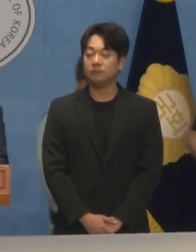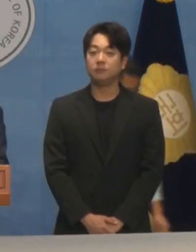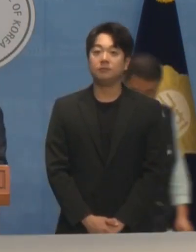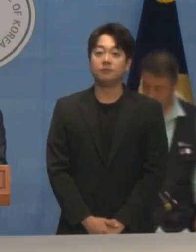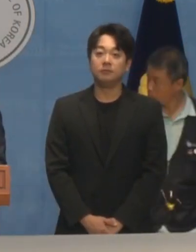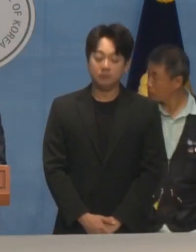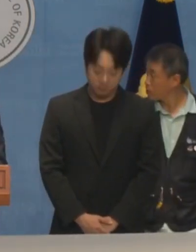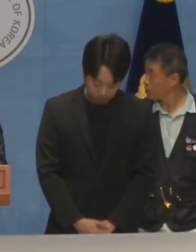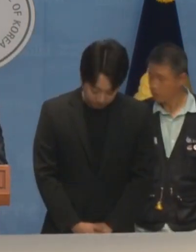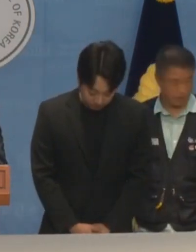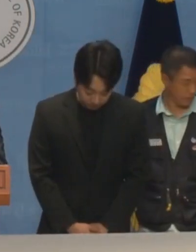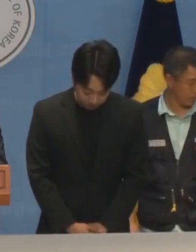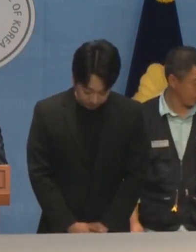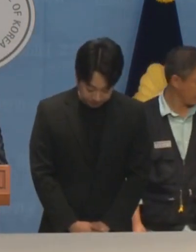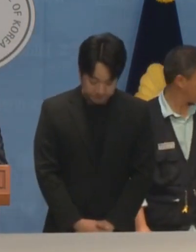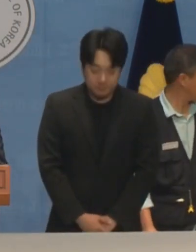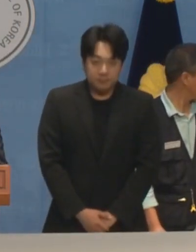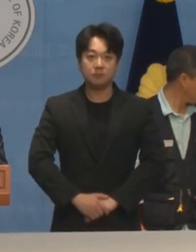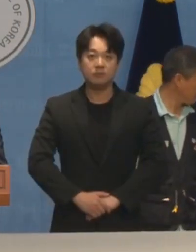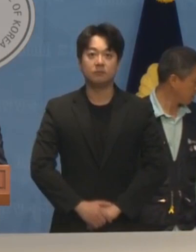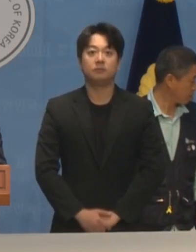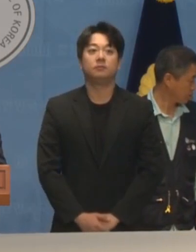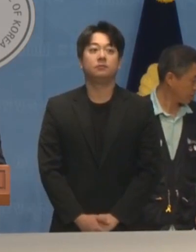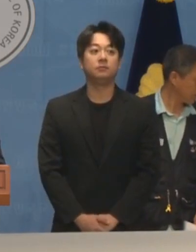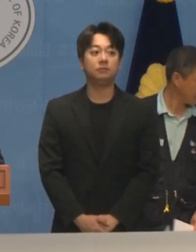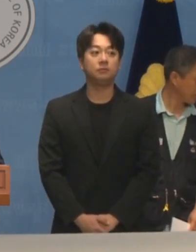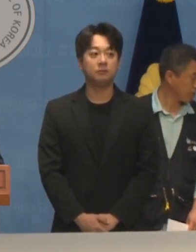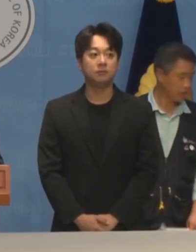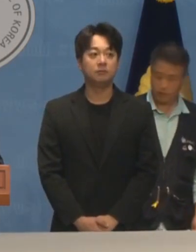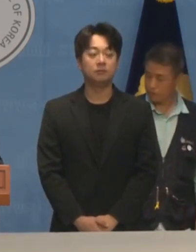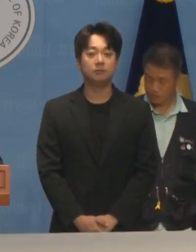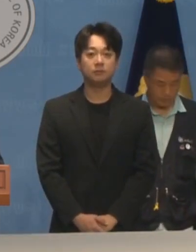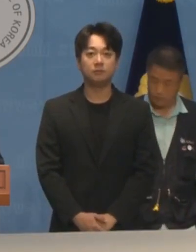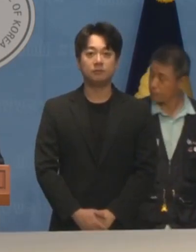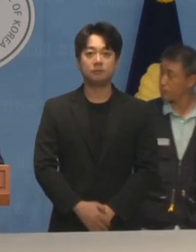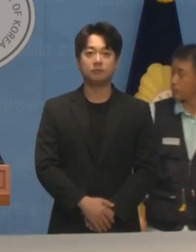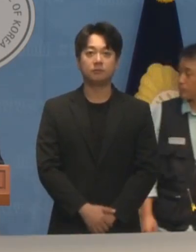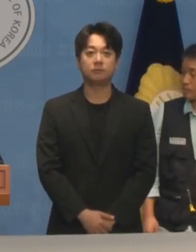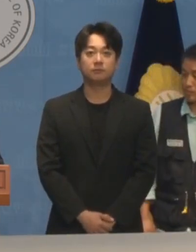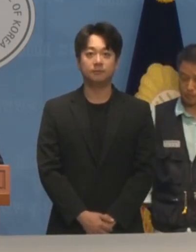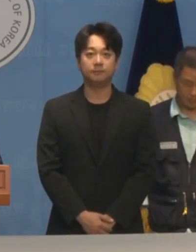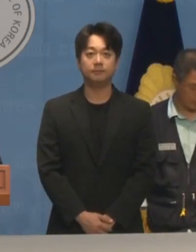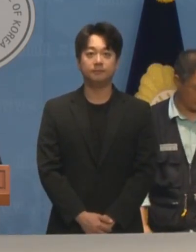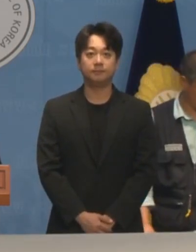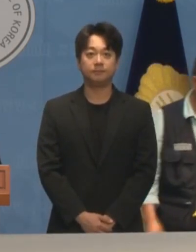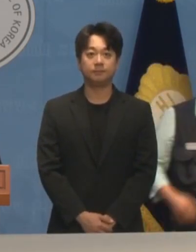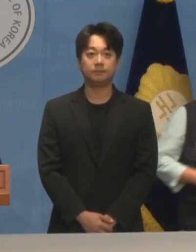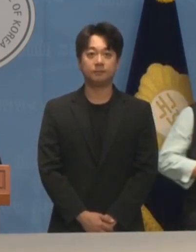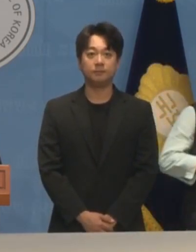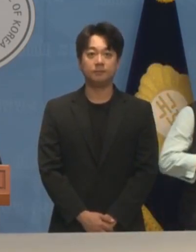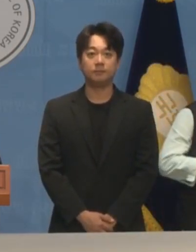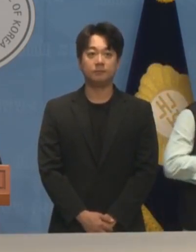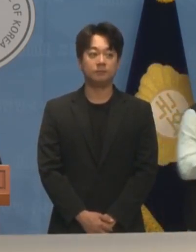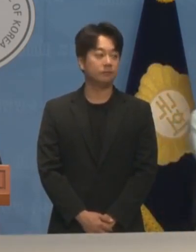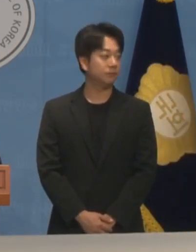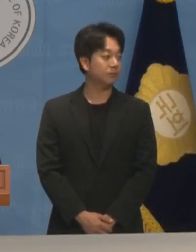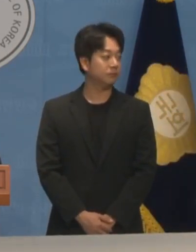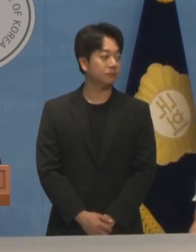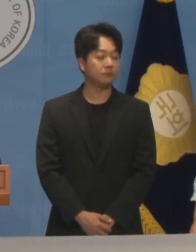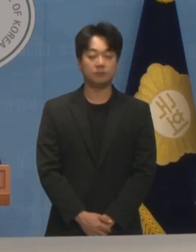우리 발언할 거니까. 그냥 이거 쓰십니까? 가까이 붙었어요. 다 붙어